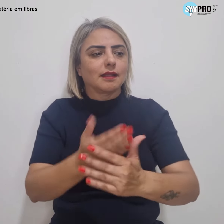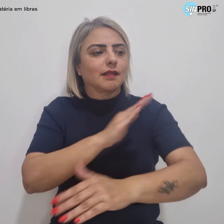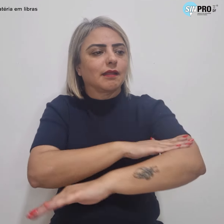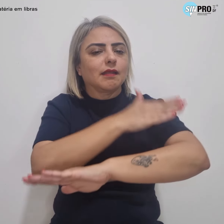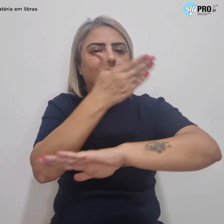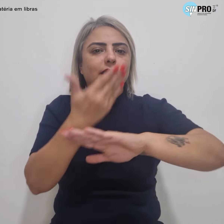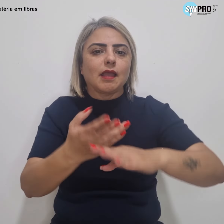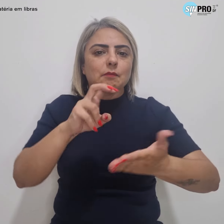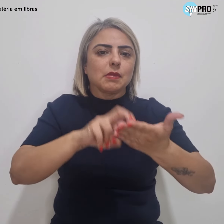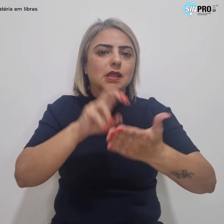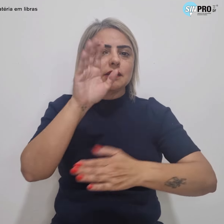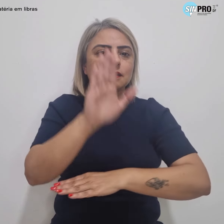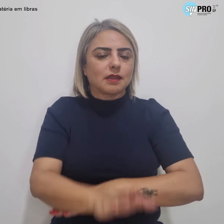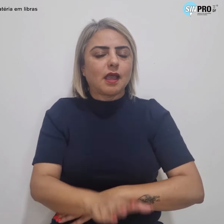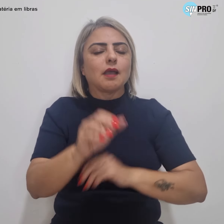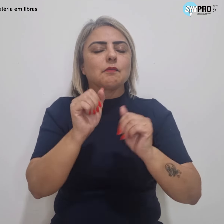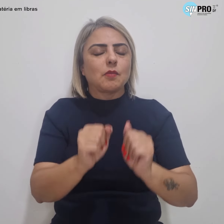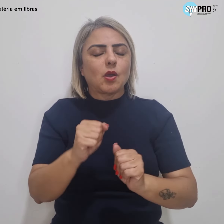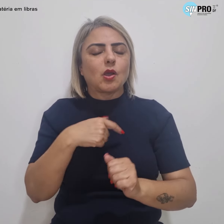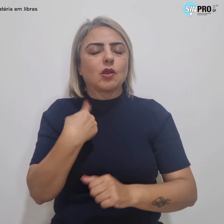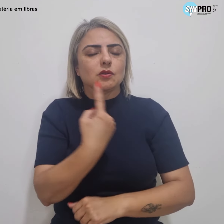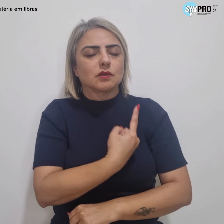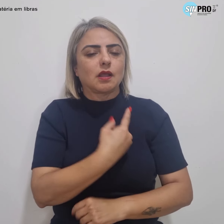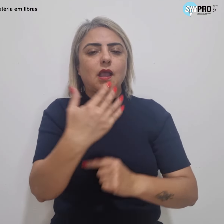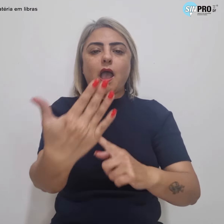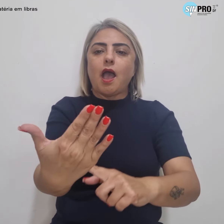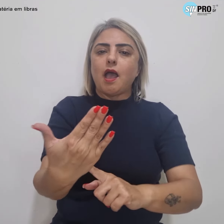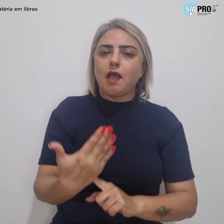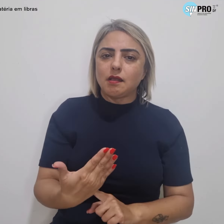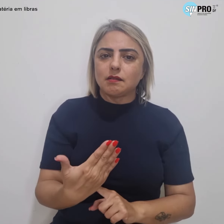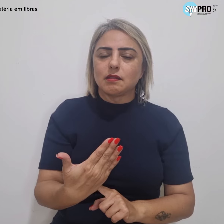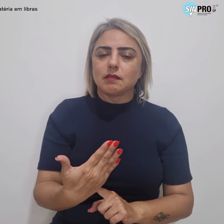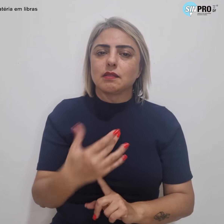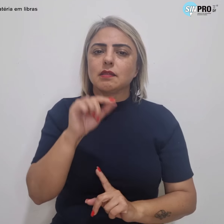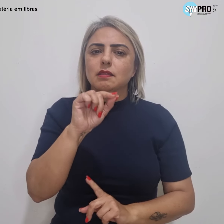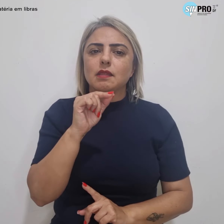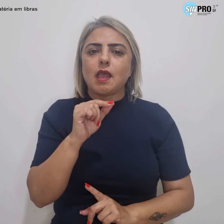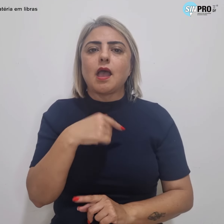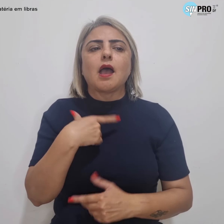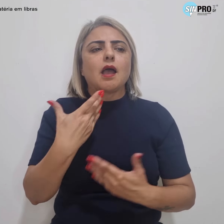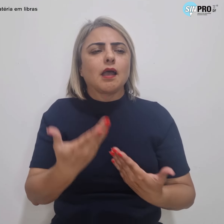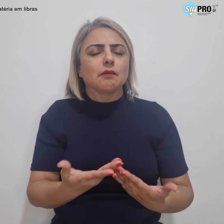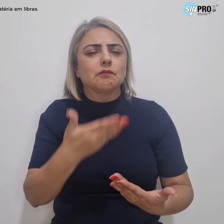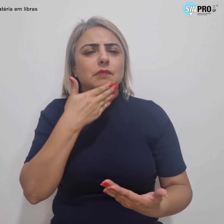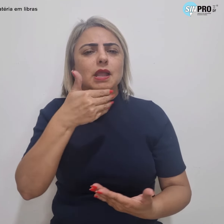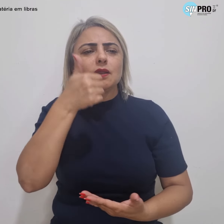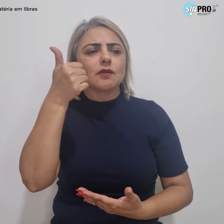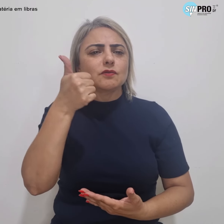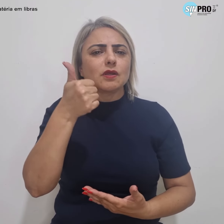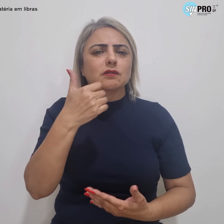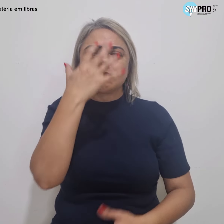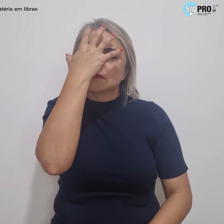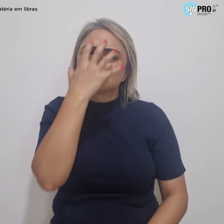Integral pode nos ajudar a endereçar esse grave problema de